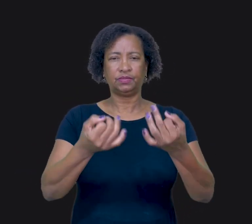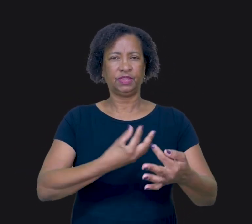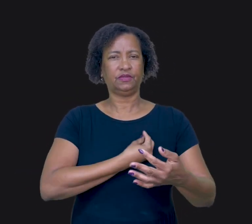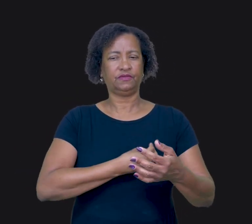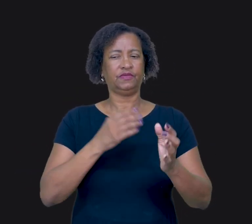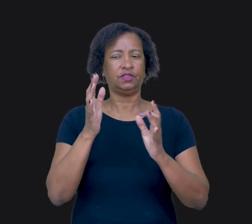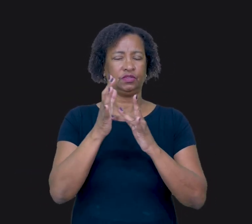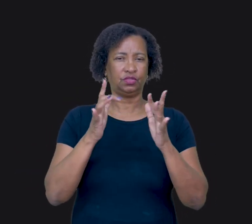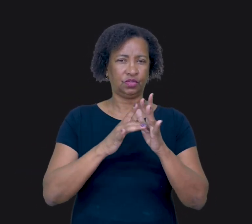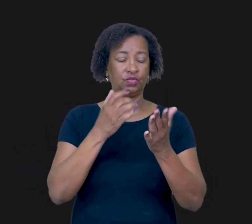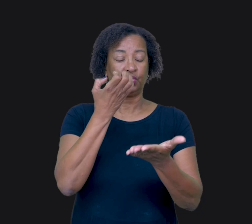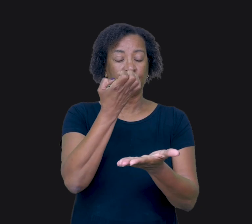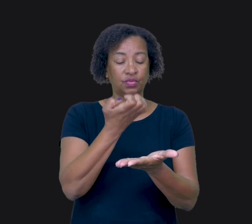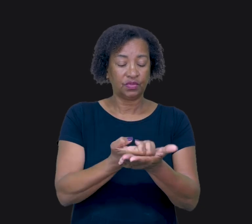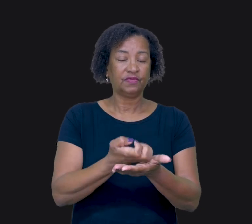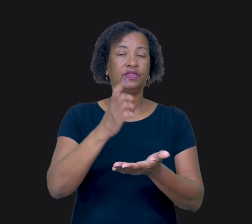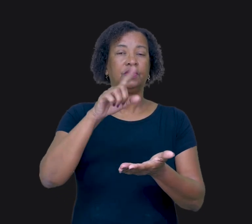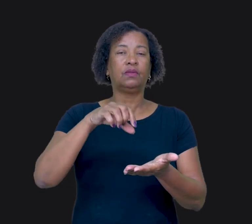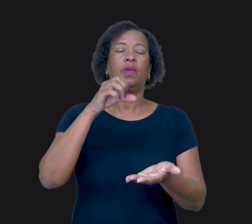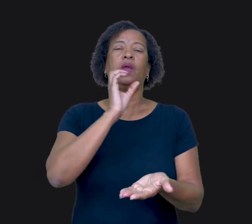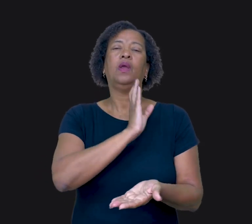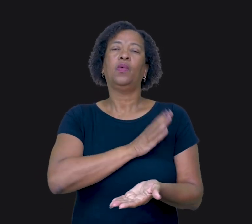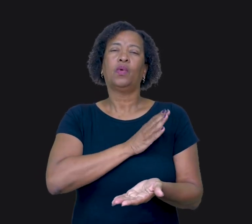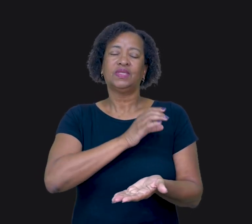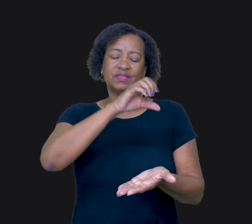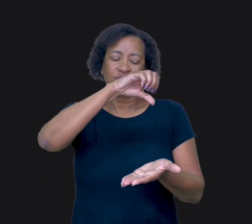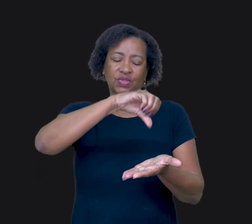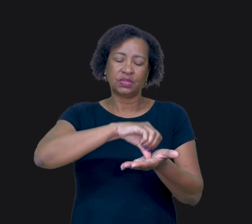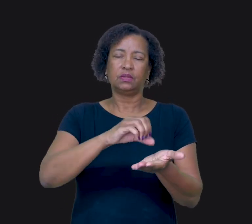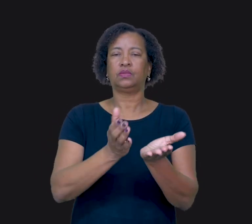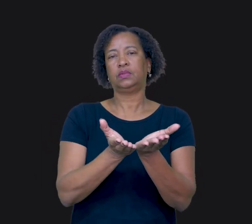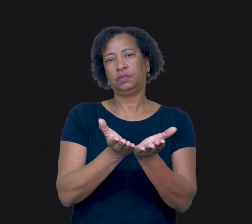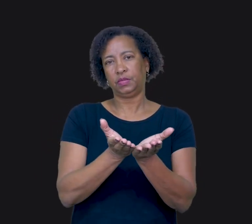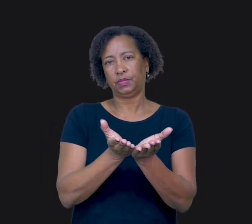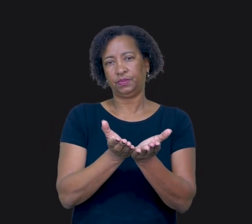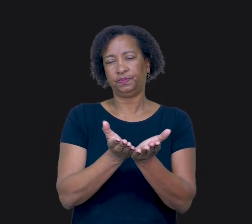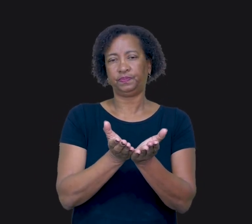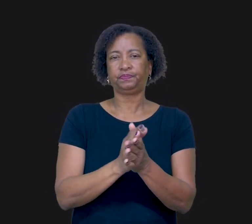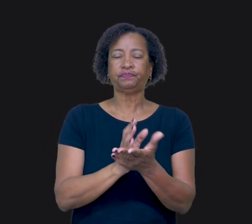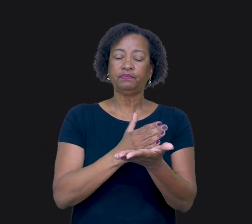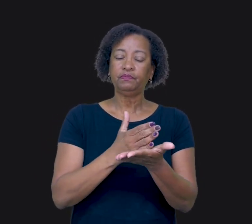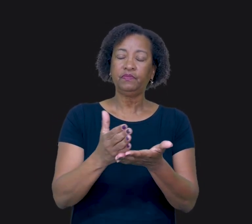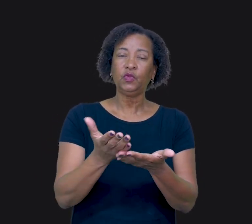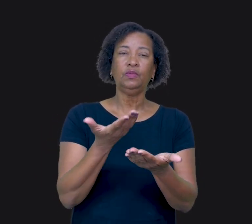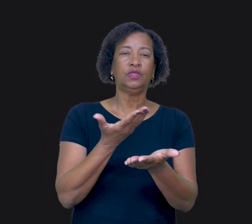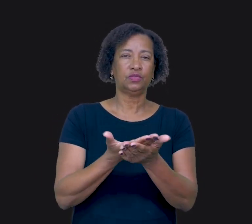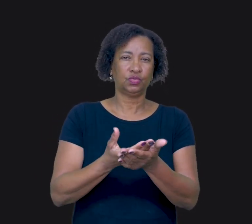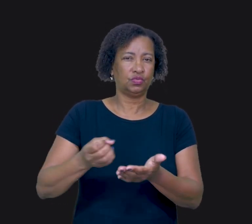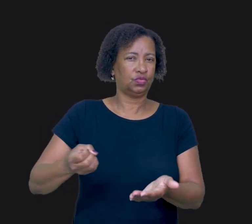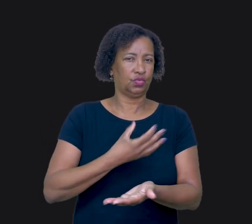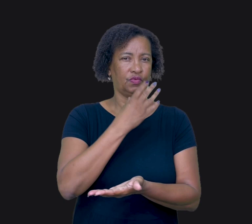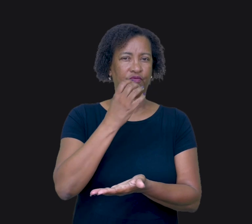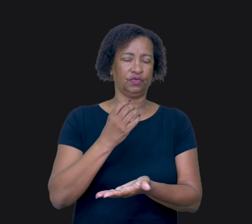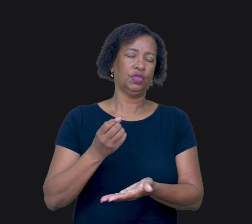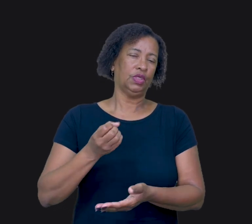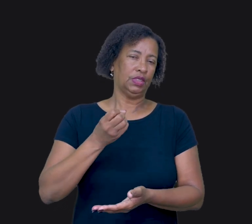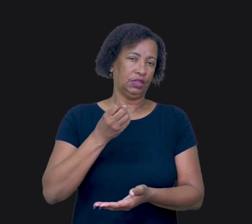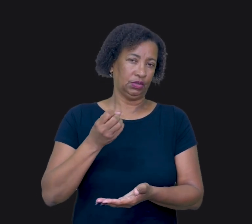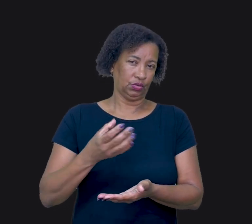Evangelhos são o coração da Bíblia. Para iniciar o estudo do Novo Testamento, faremos uma introdução